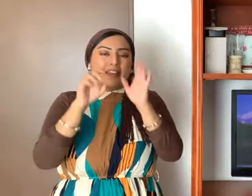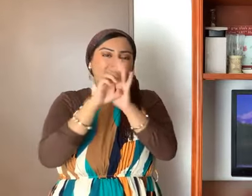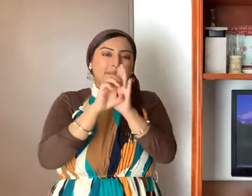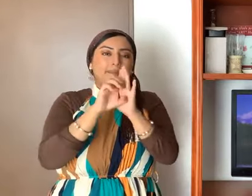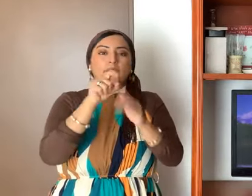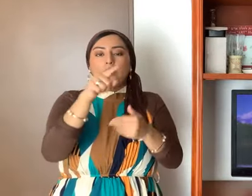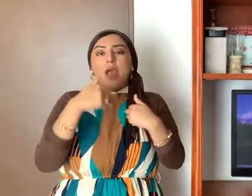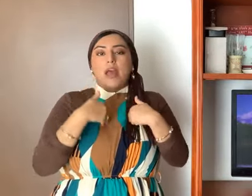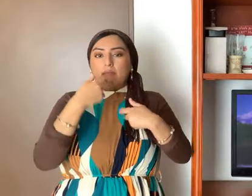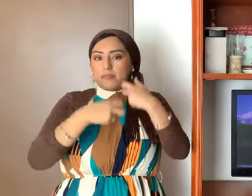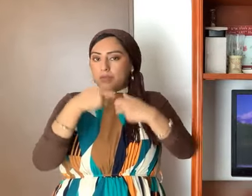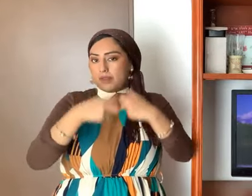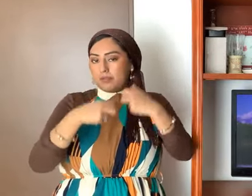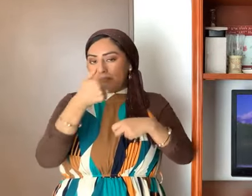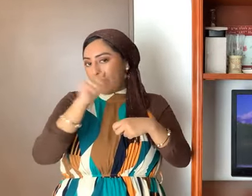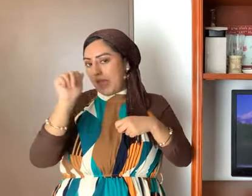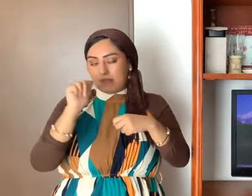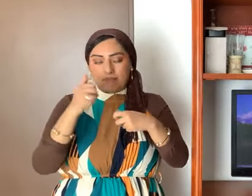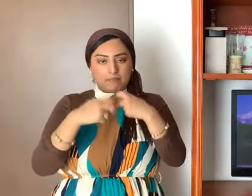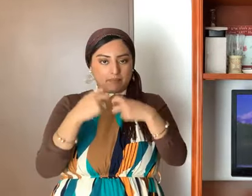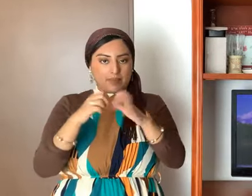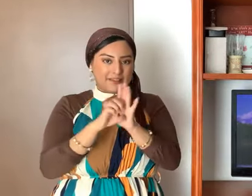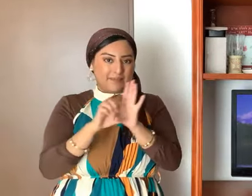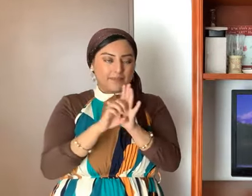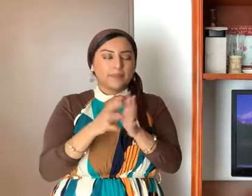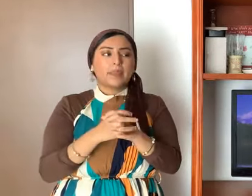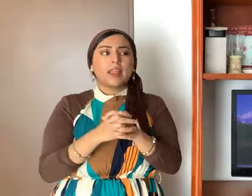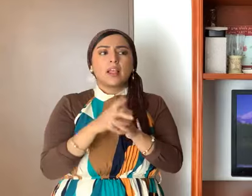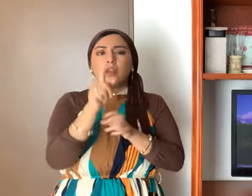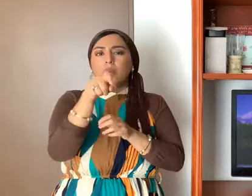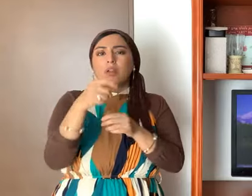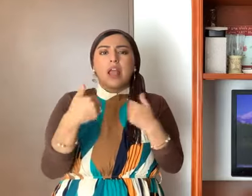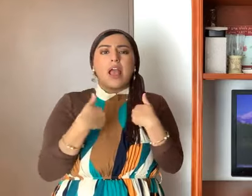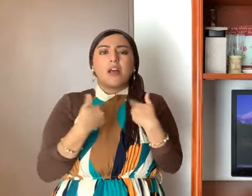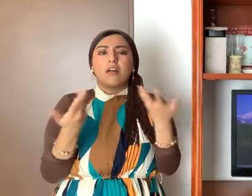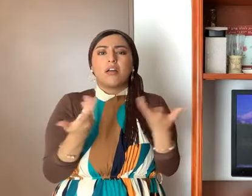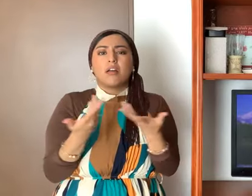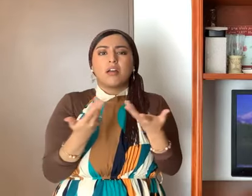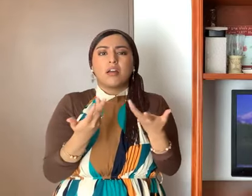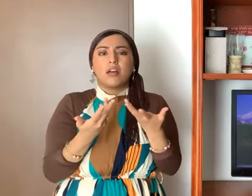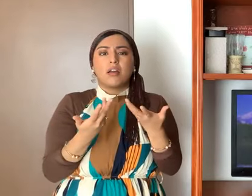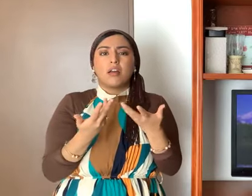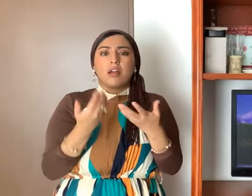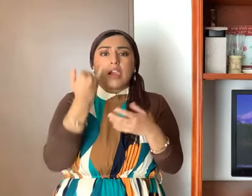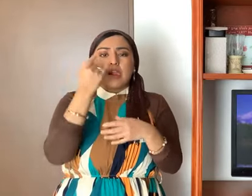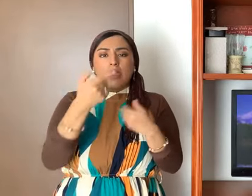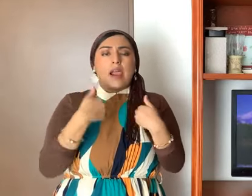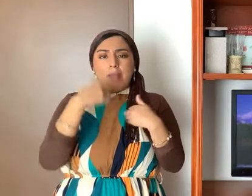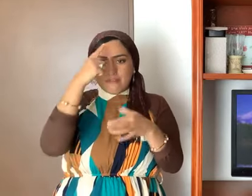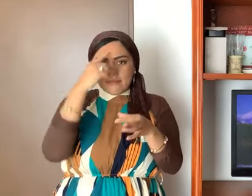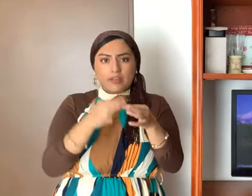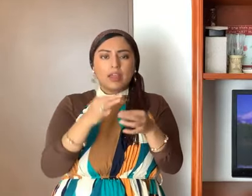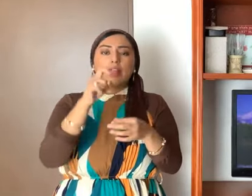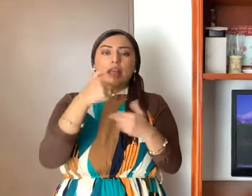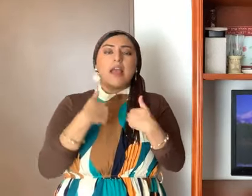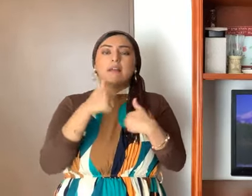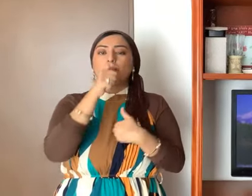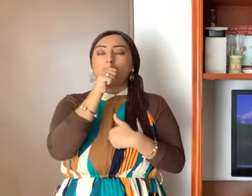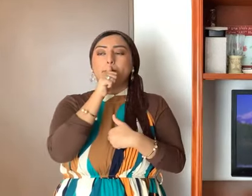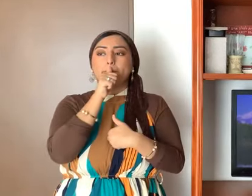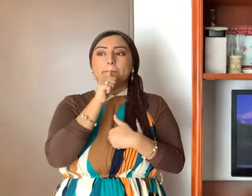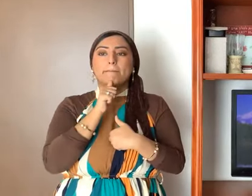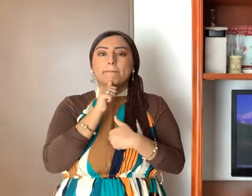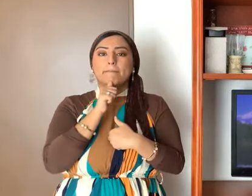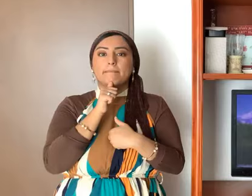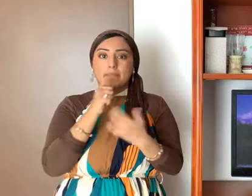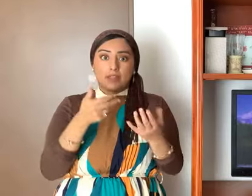que tienes un problema, una situación. ¿Qué debes de tener de inmediato si tienes fe? Paciencia, porque